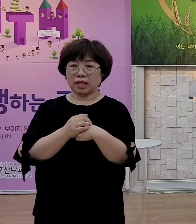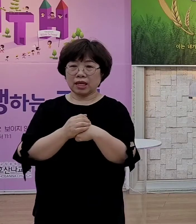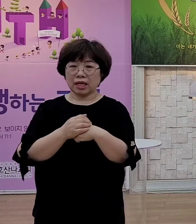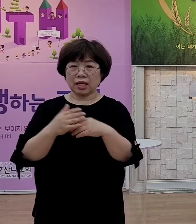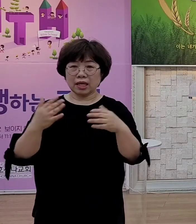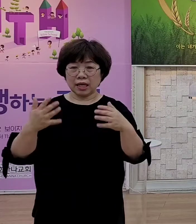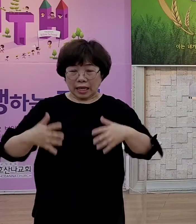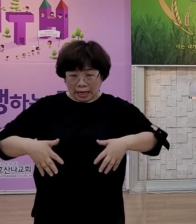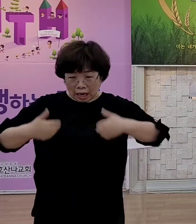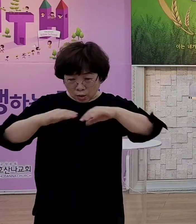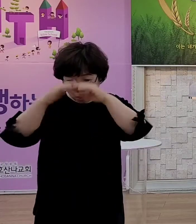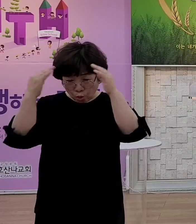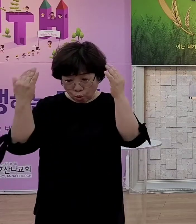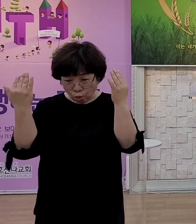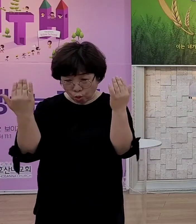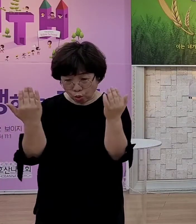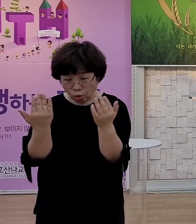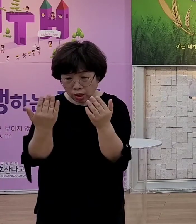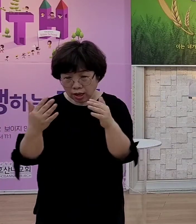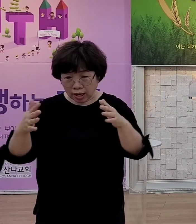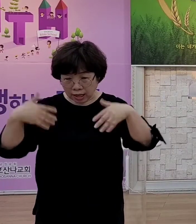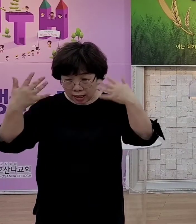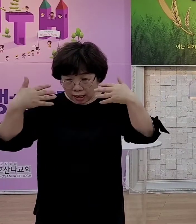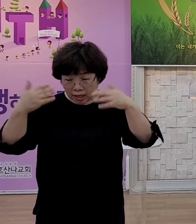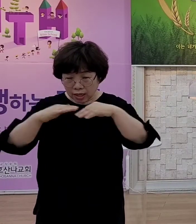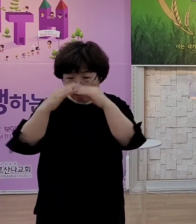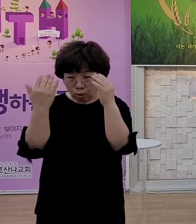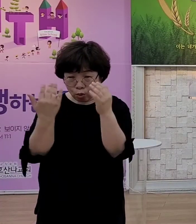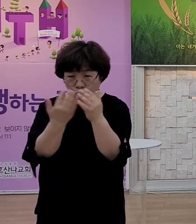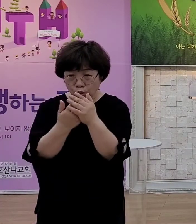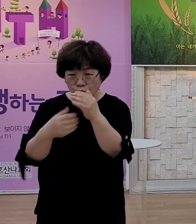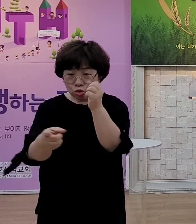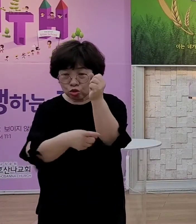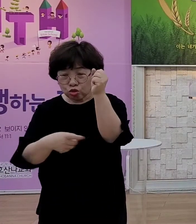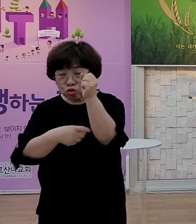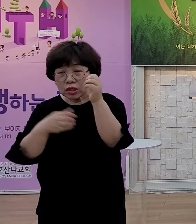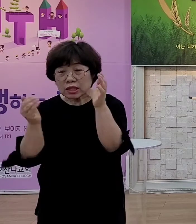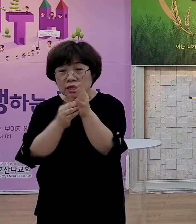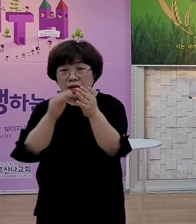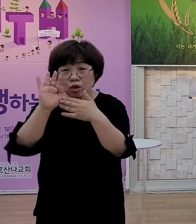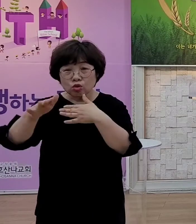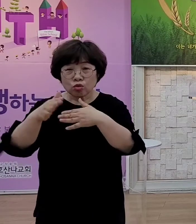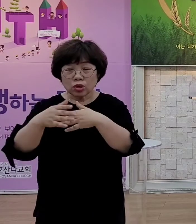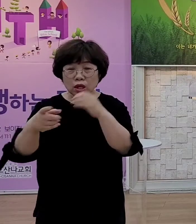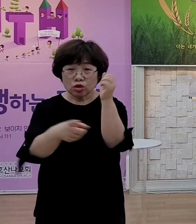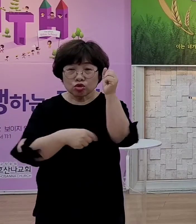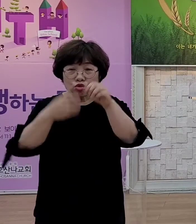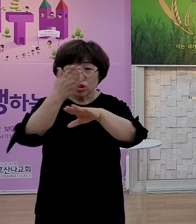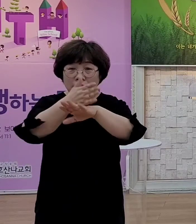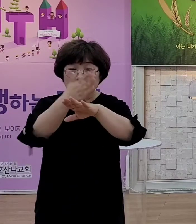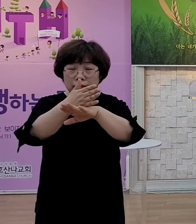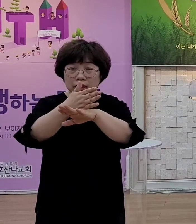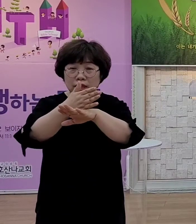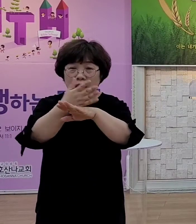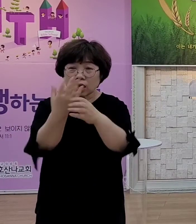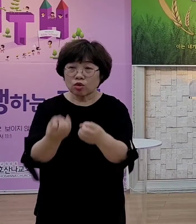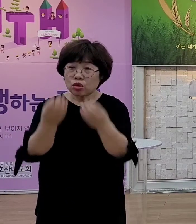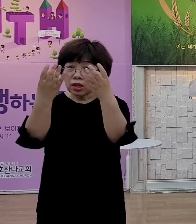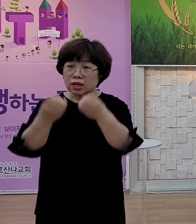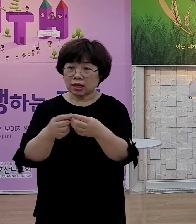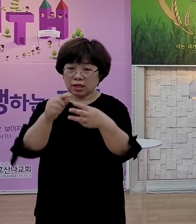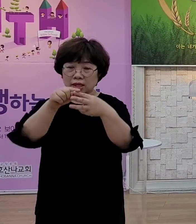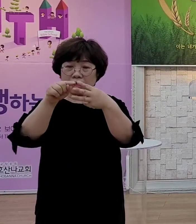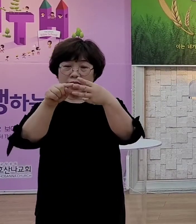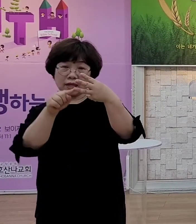다 마치고 하나님 앞에 추수감사절을 드리는 절기. 이렇게 3대 절기를 하나님께서 이스라엘